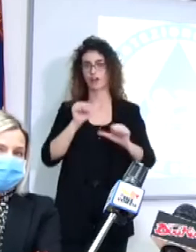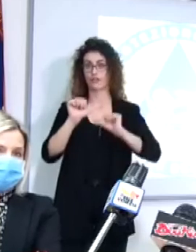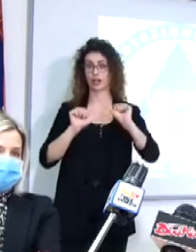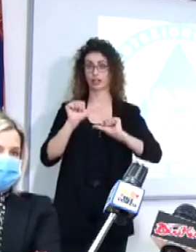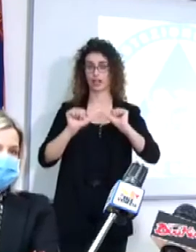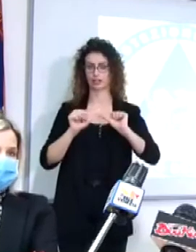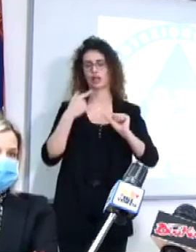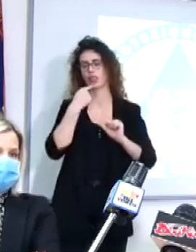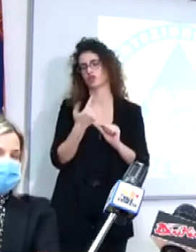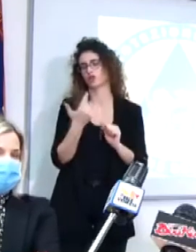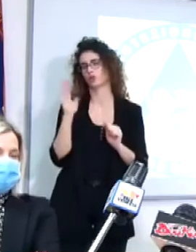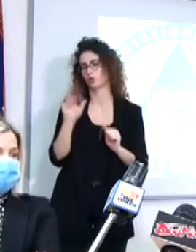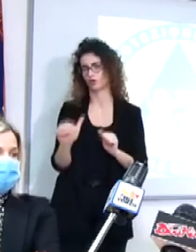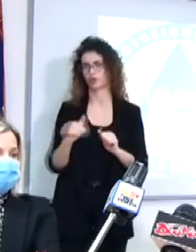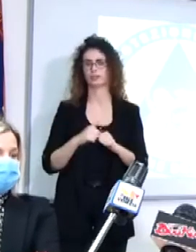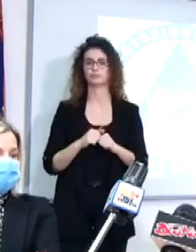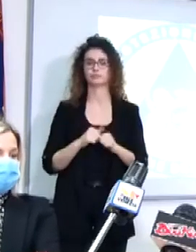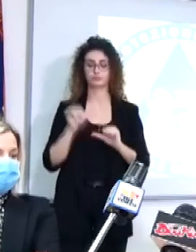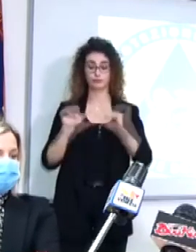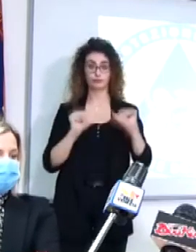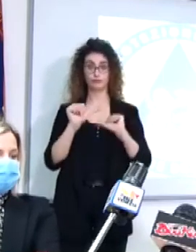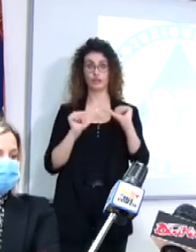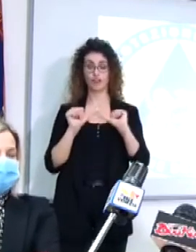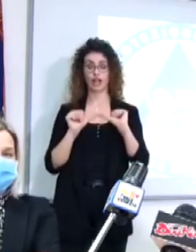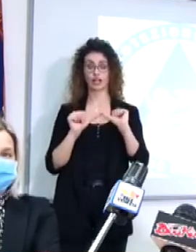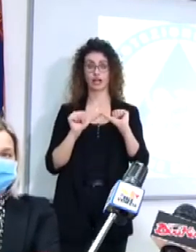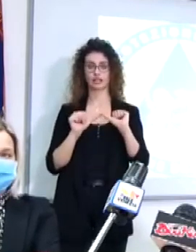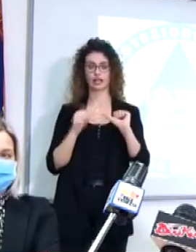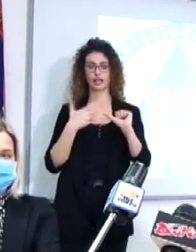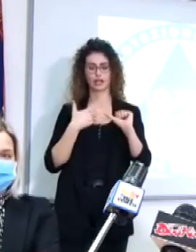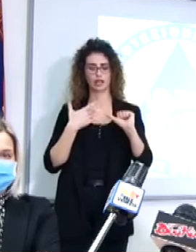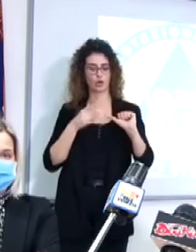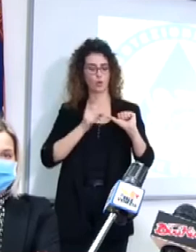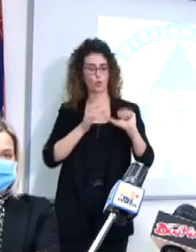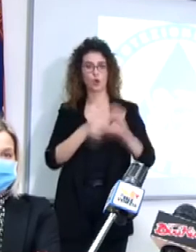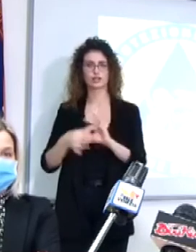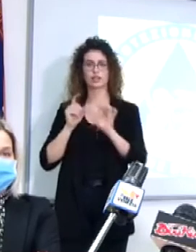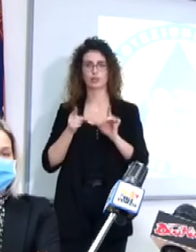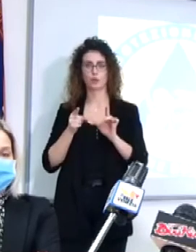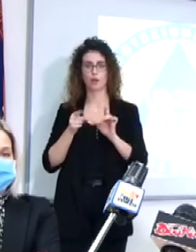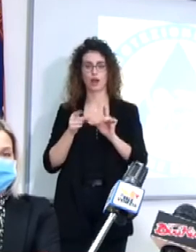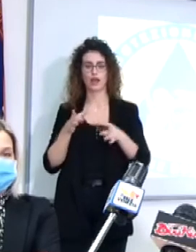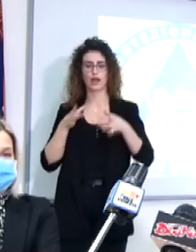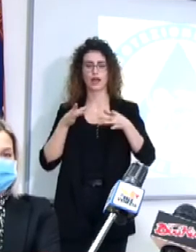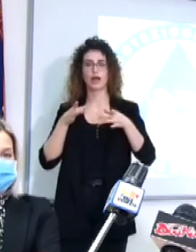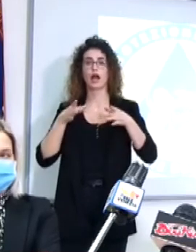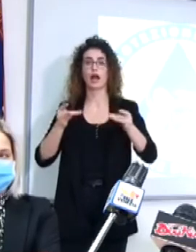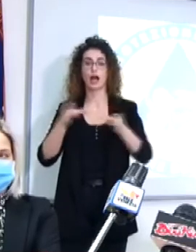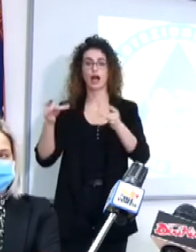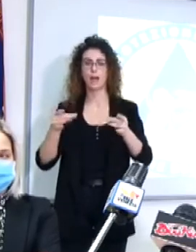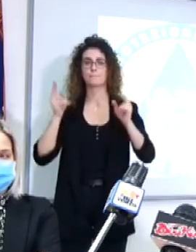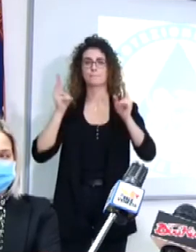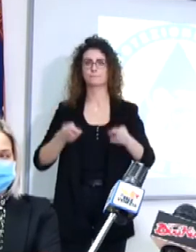diciamo ogni giorno è legato soprattutto ad una maggiore contagiosità quindi potrebbe giustificare questa facilità